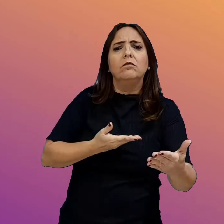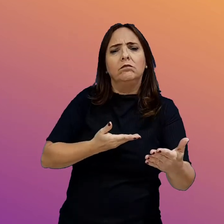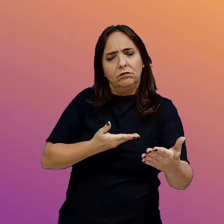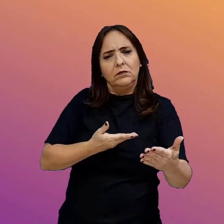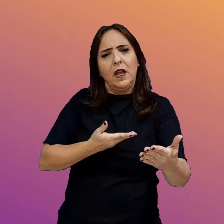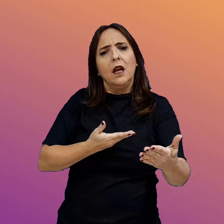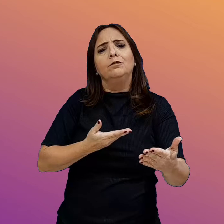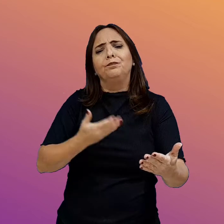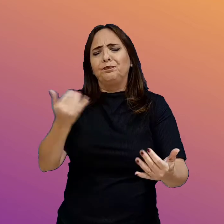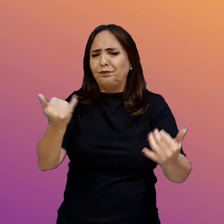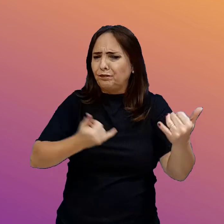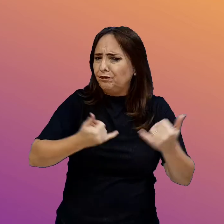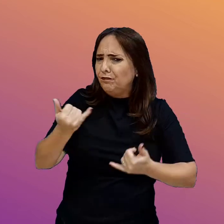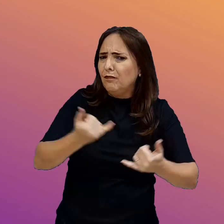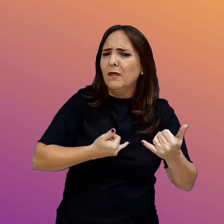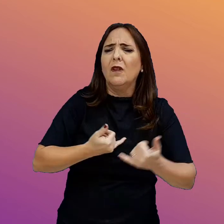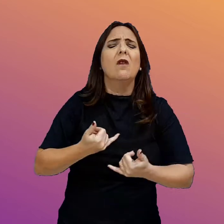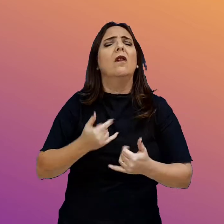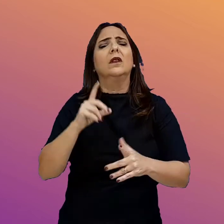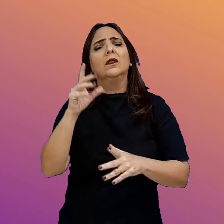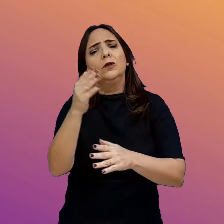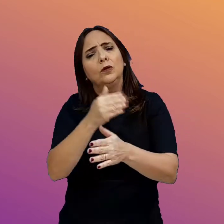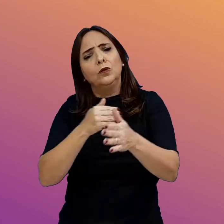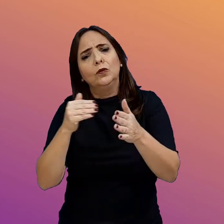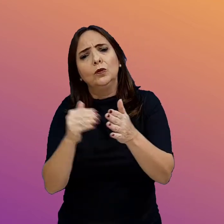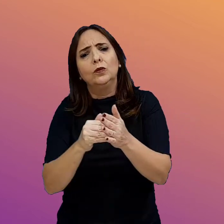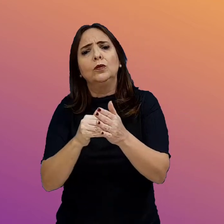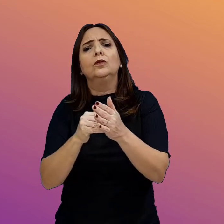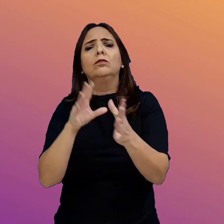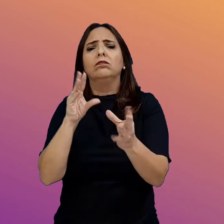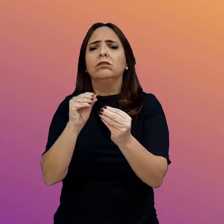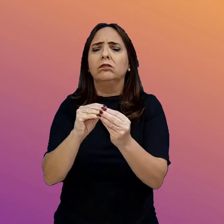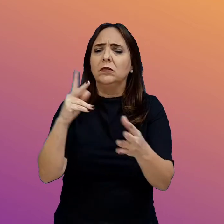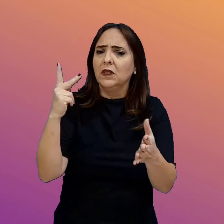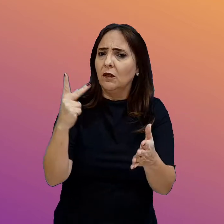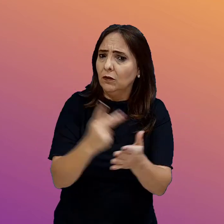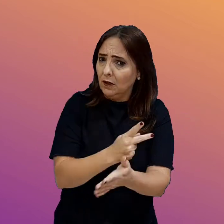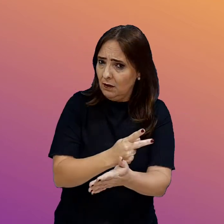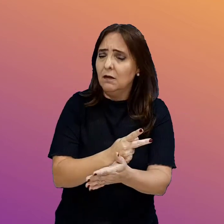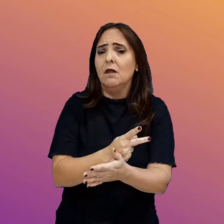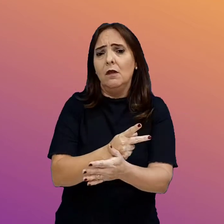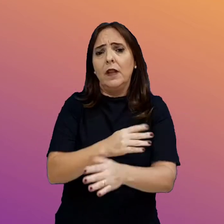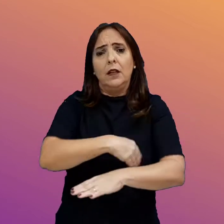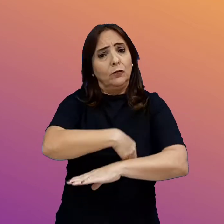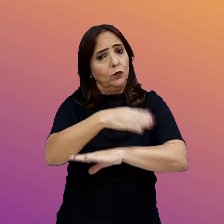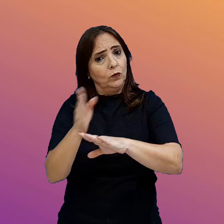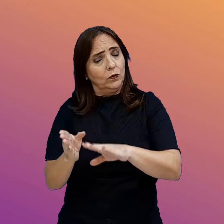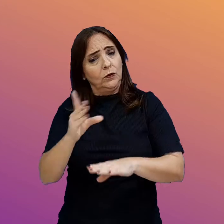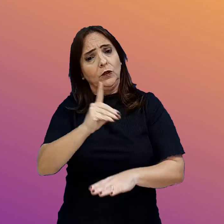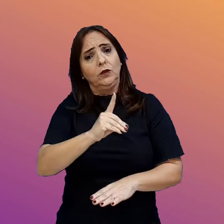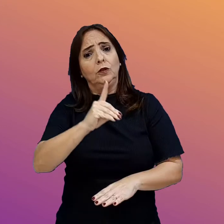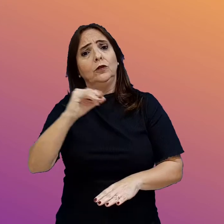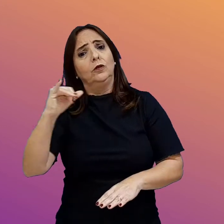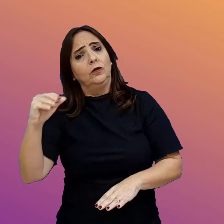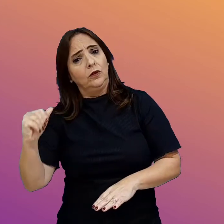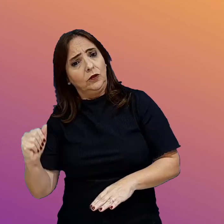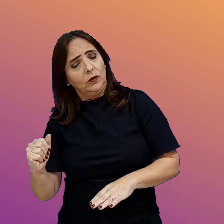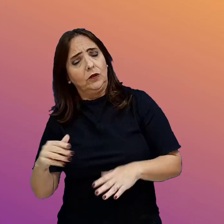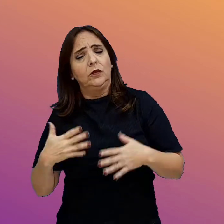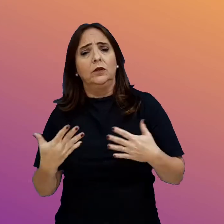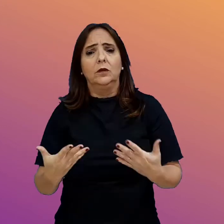aquilo que aconteceu, que foi mais pesado, que foi mais